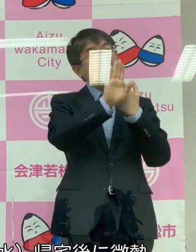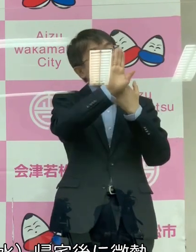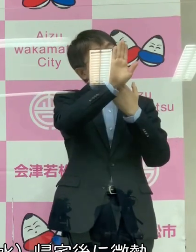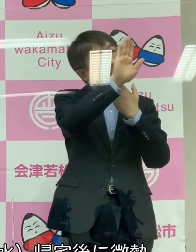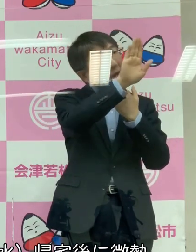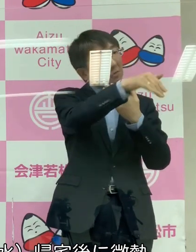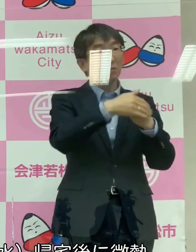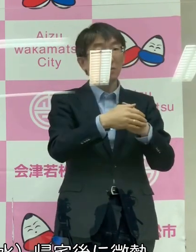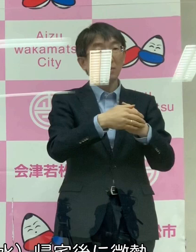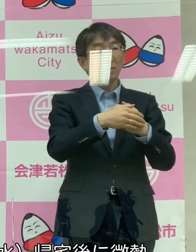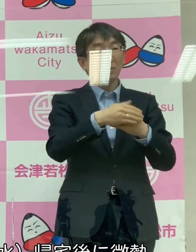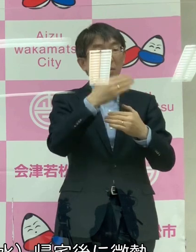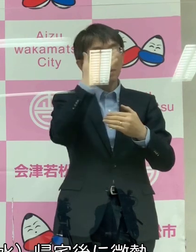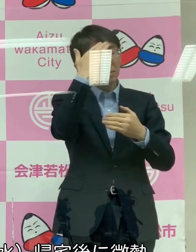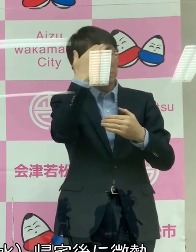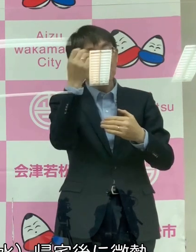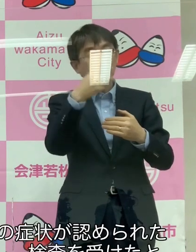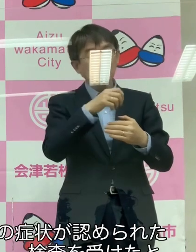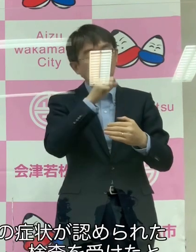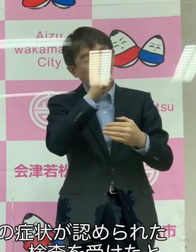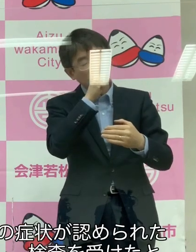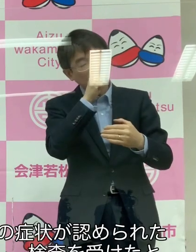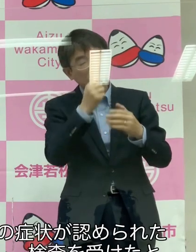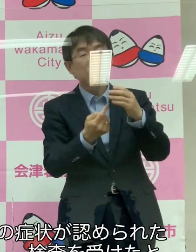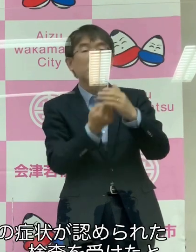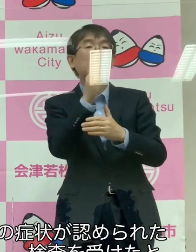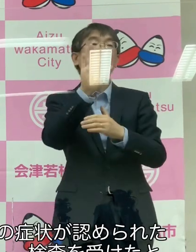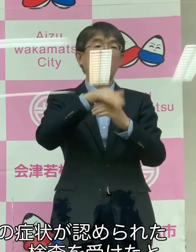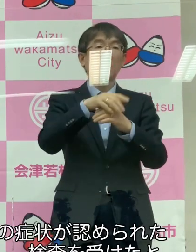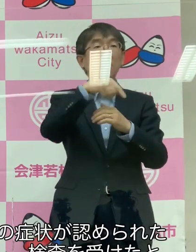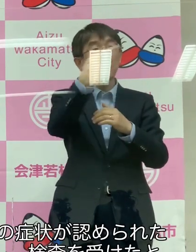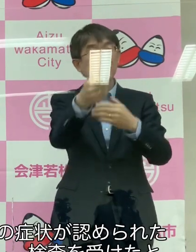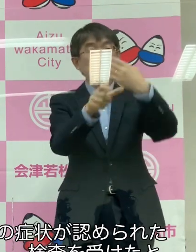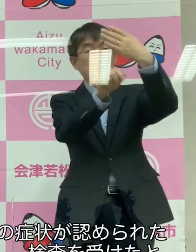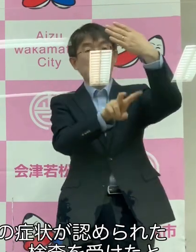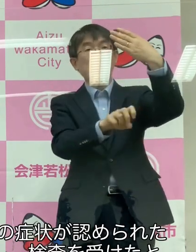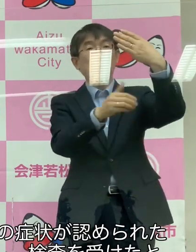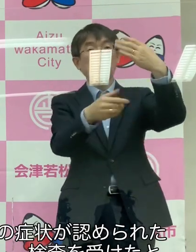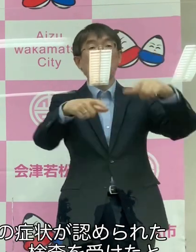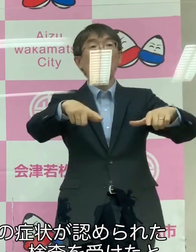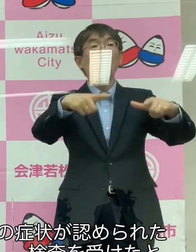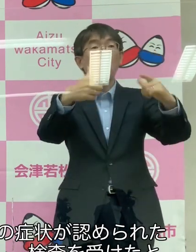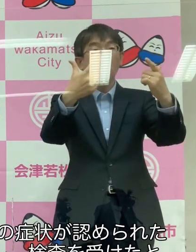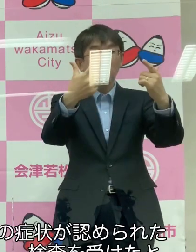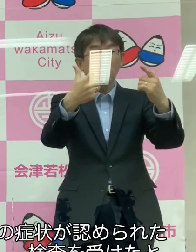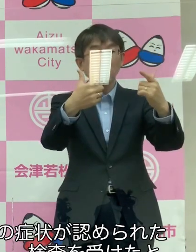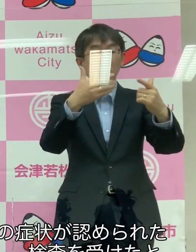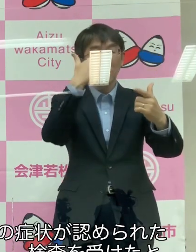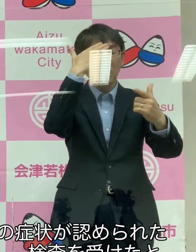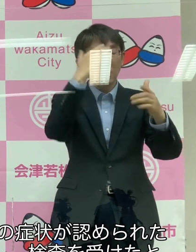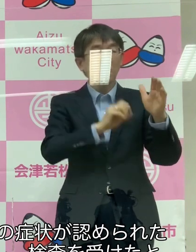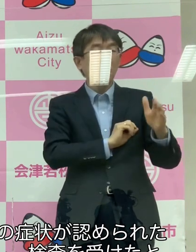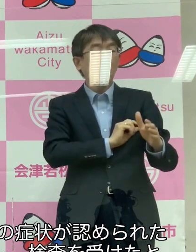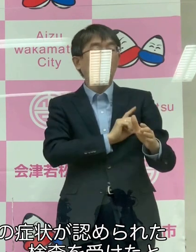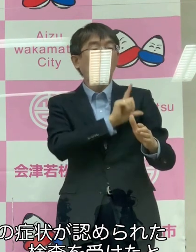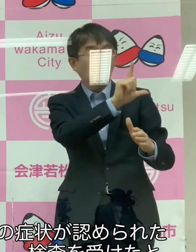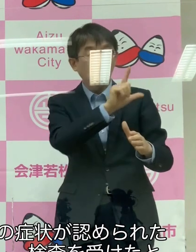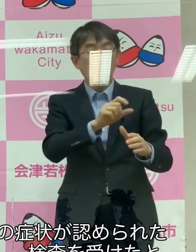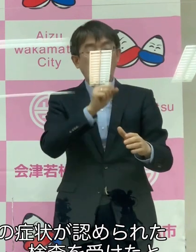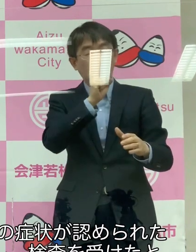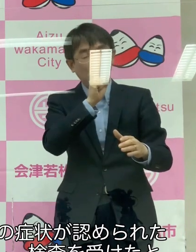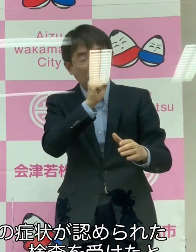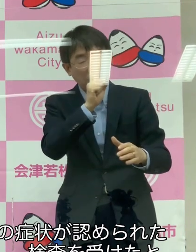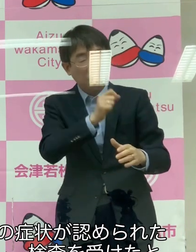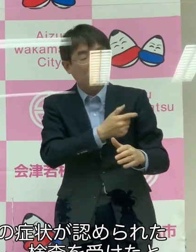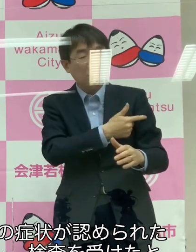咳の症状がありました。翌29日木曜日に発熱と咳の症状が認められたため医